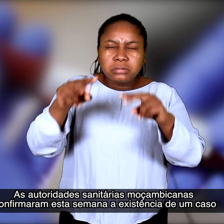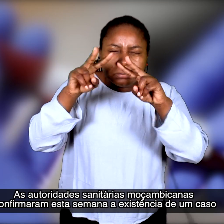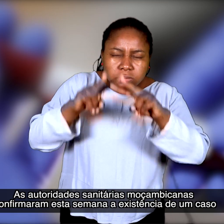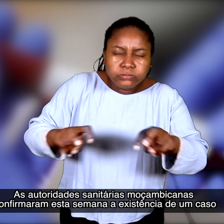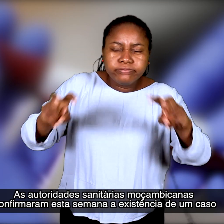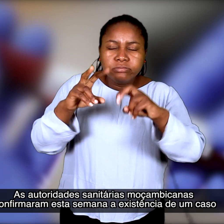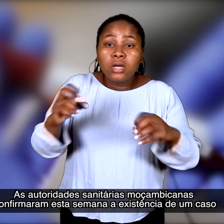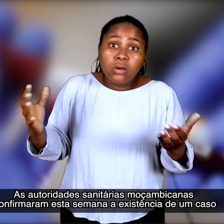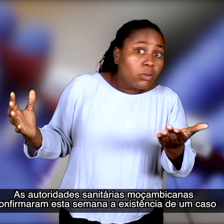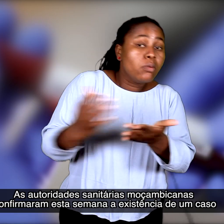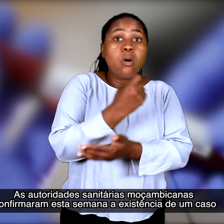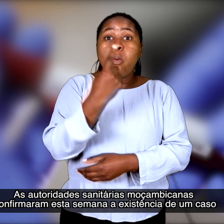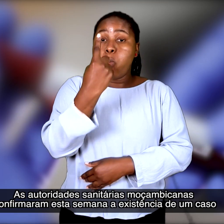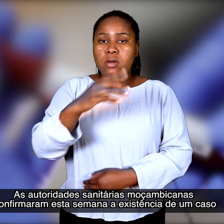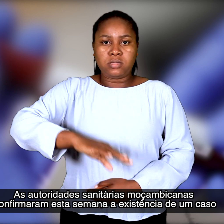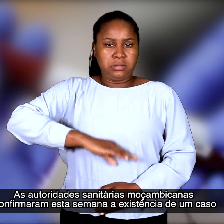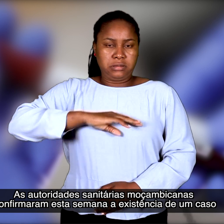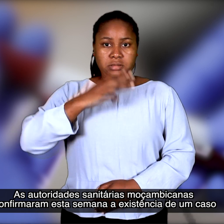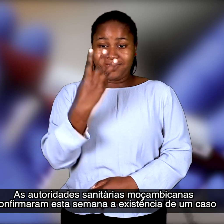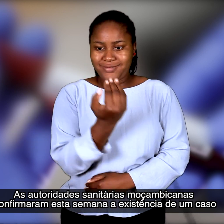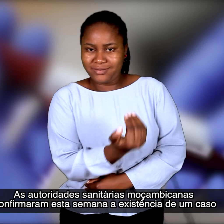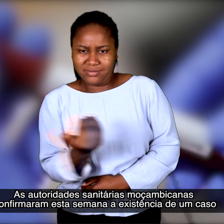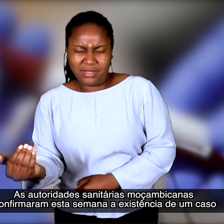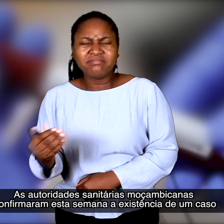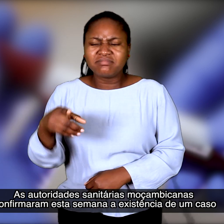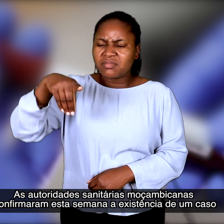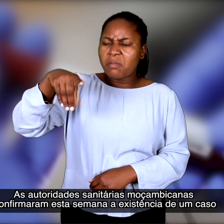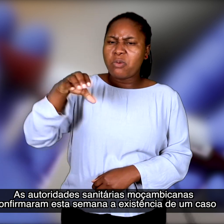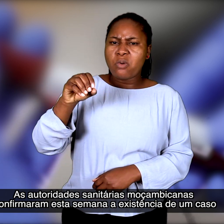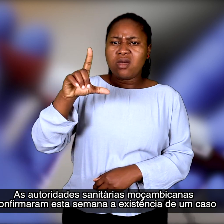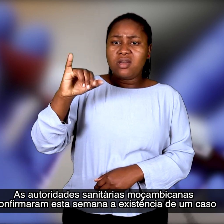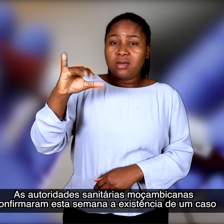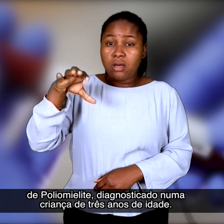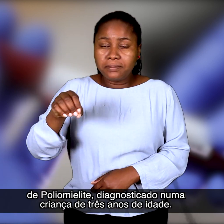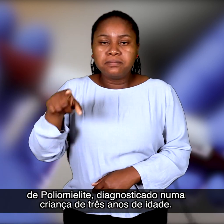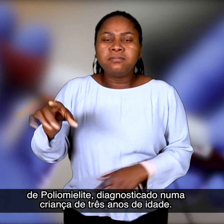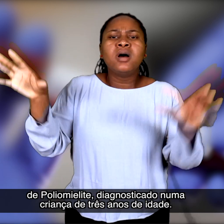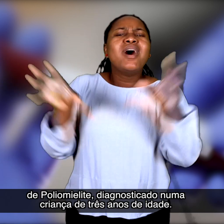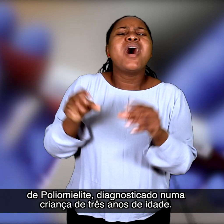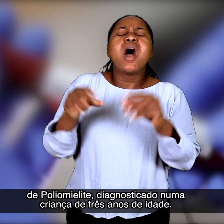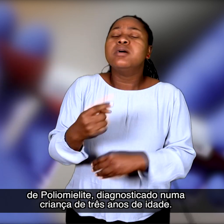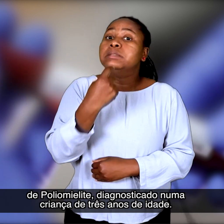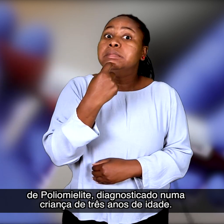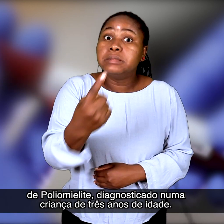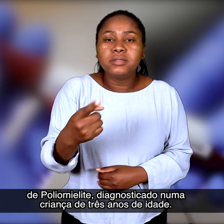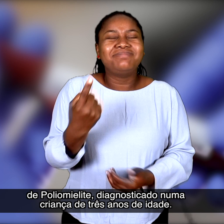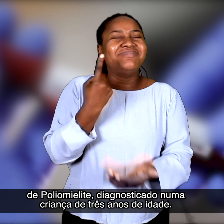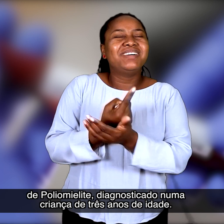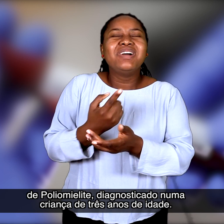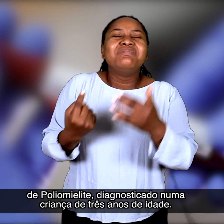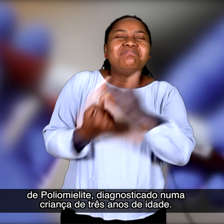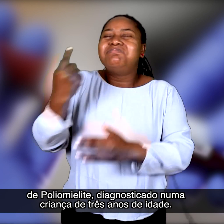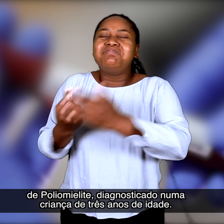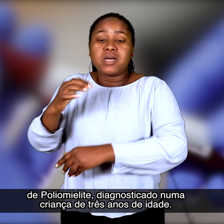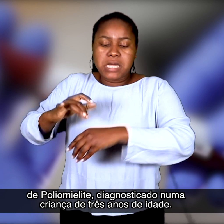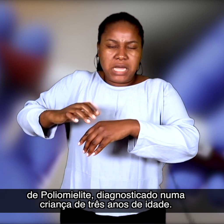As autoridades sanitárias moçambicanas confirmaram esta semana a existência de um caso de poliomielite diagnosticado